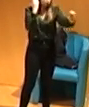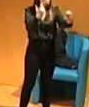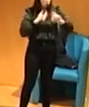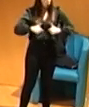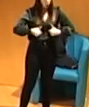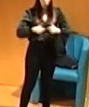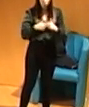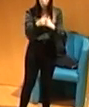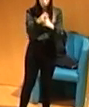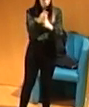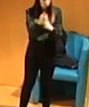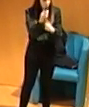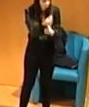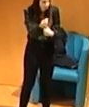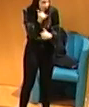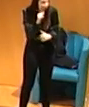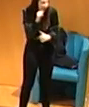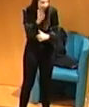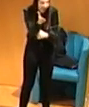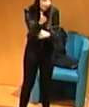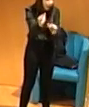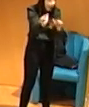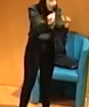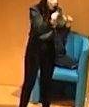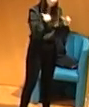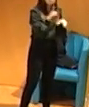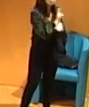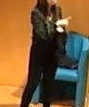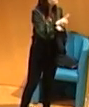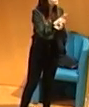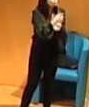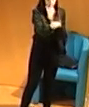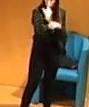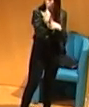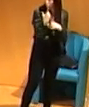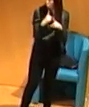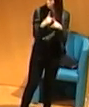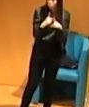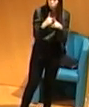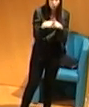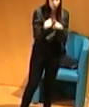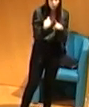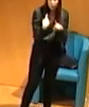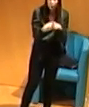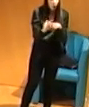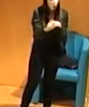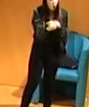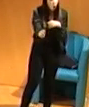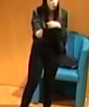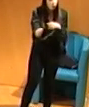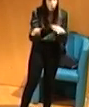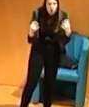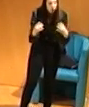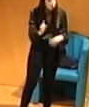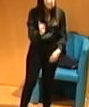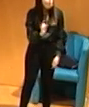Et on a visité ces ruines, et à un moment, je me dis, mais il y a un truc bizarre. Les enfants, ils ne nous regardaient